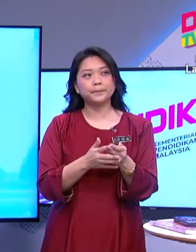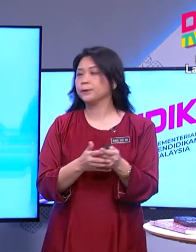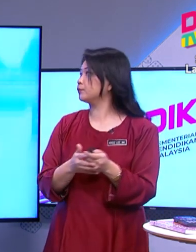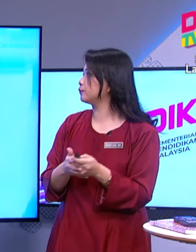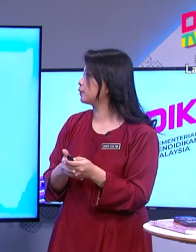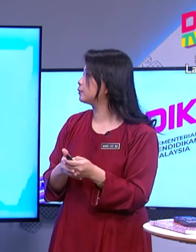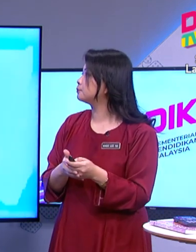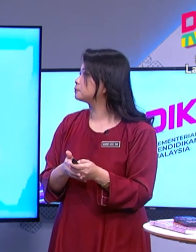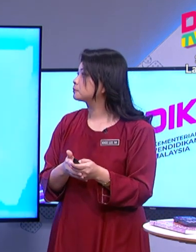baiklah